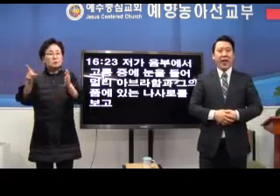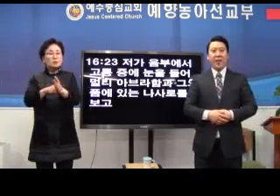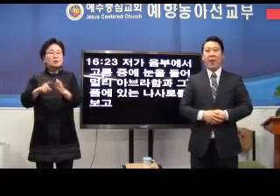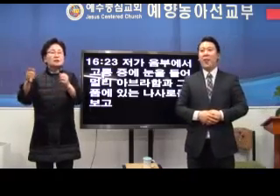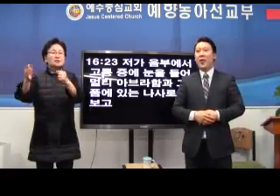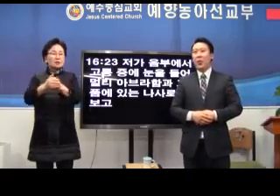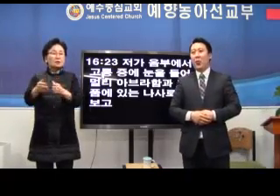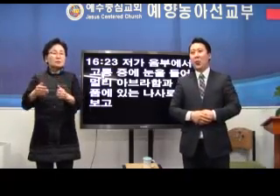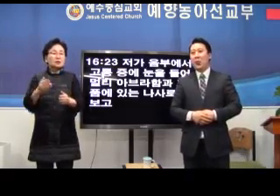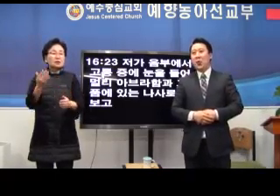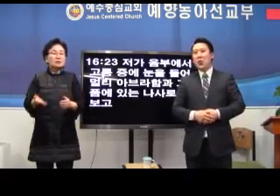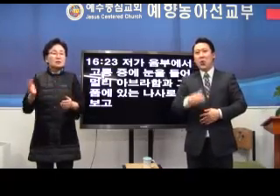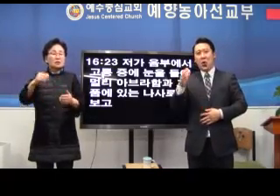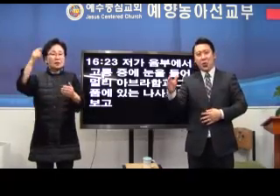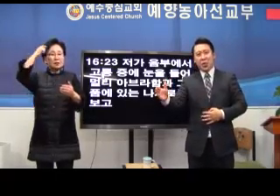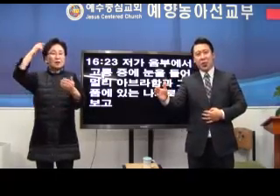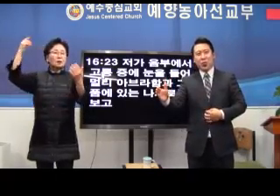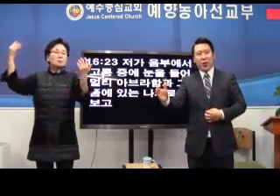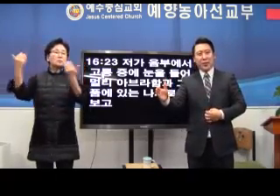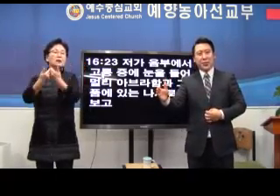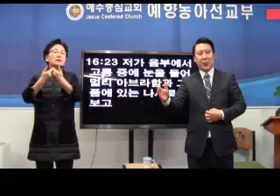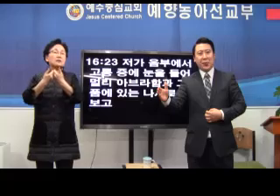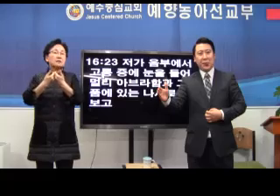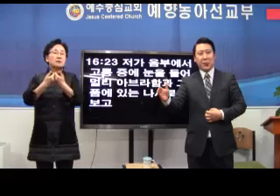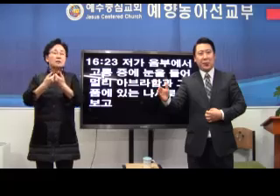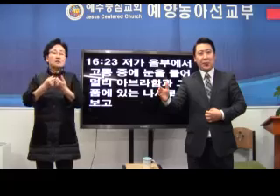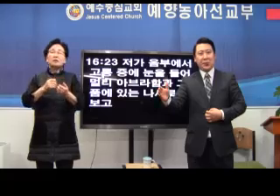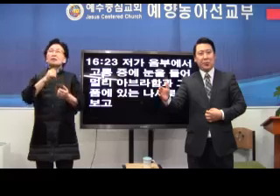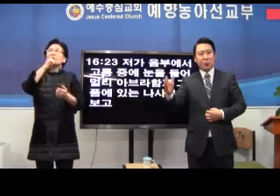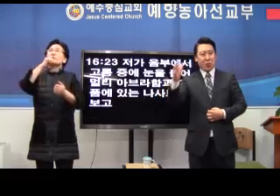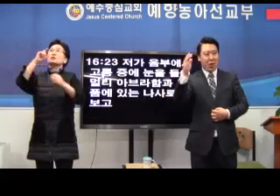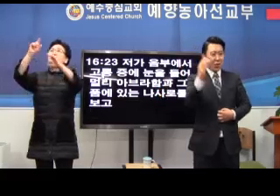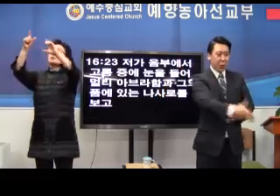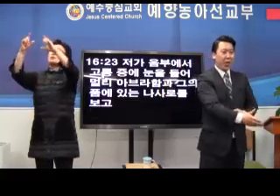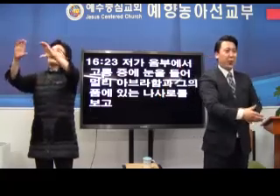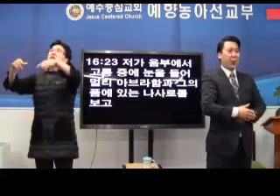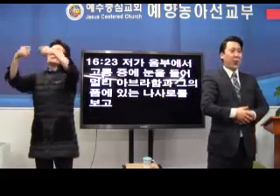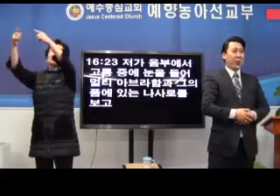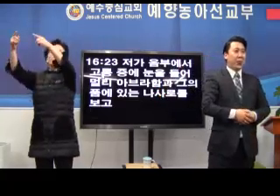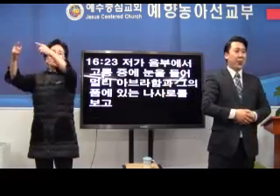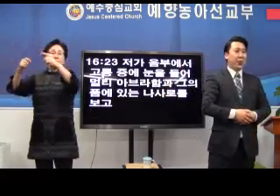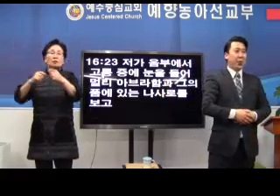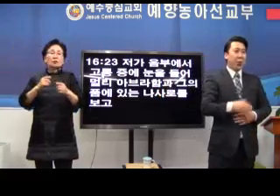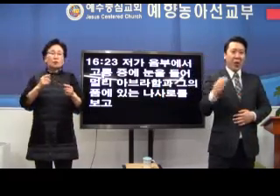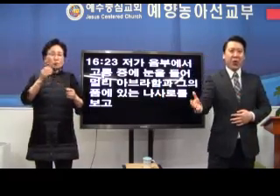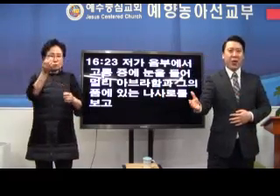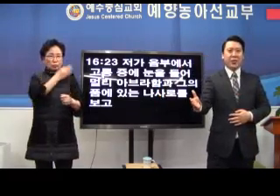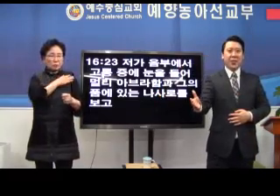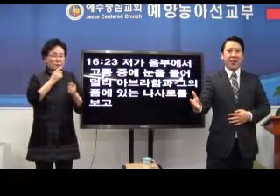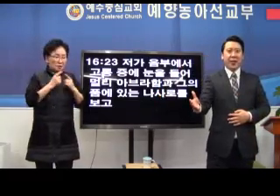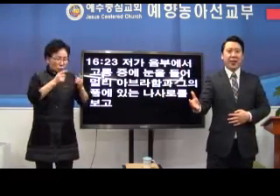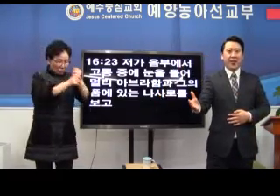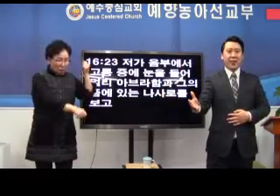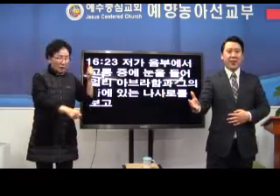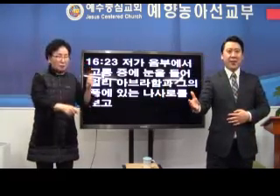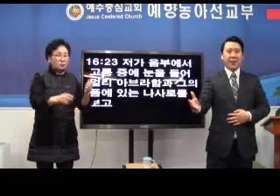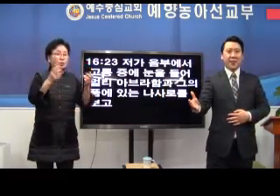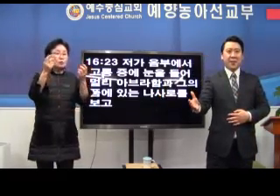근데 반대로 거지가 천국에 갔어요. 부자가 지옥에 갔고. 왜 그러냐는 거예요, 이게.